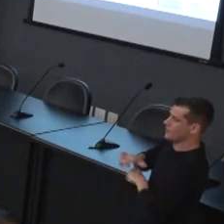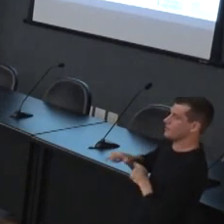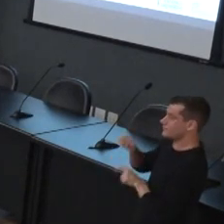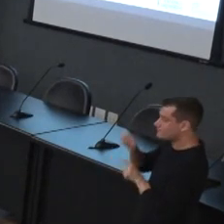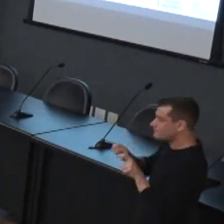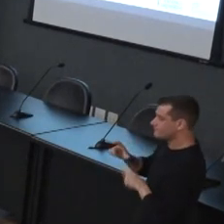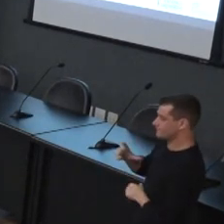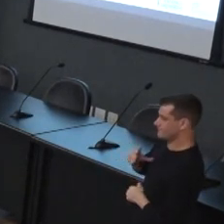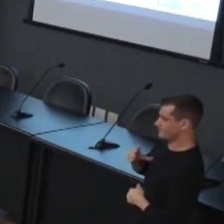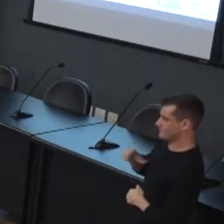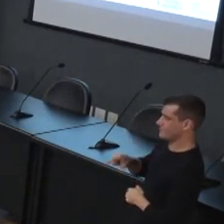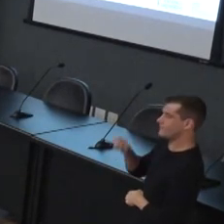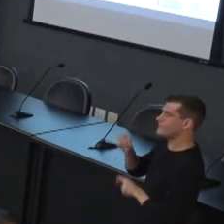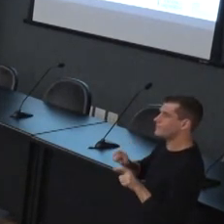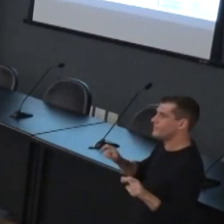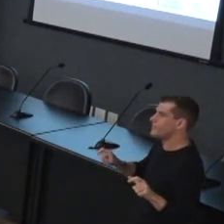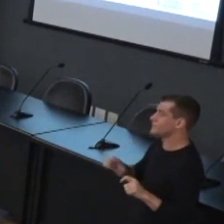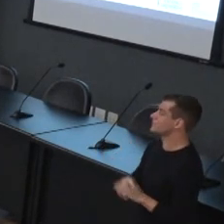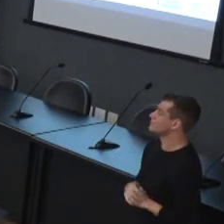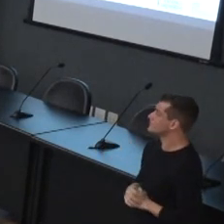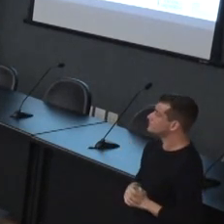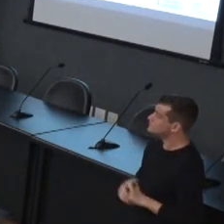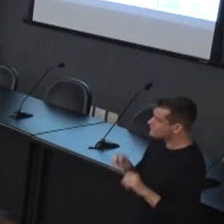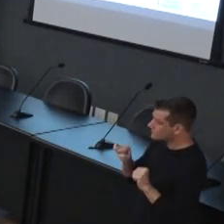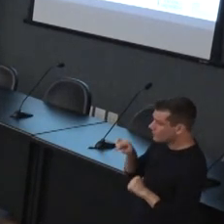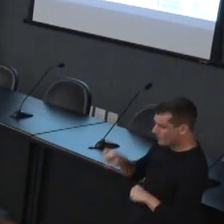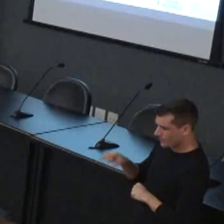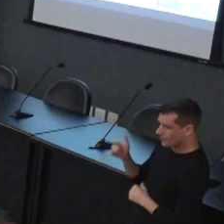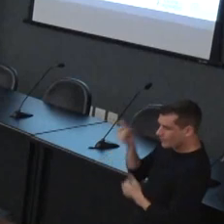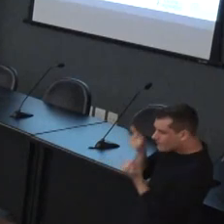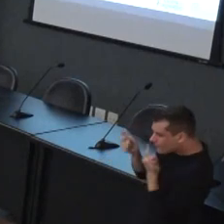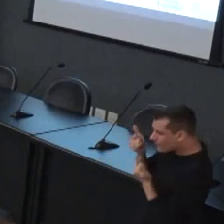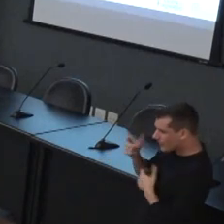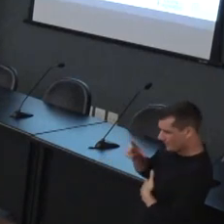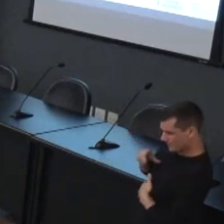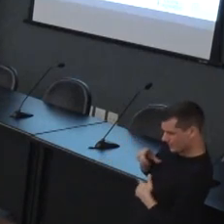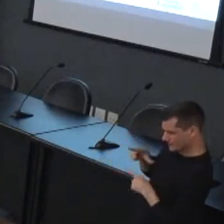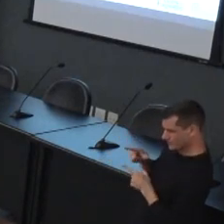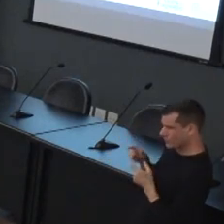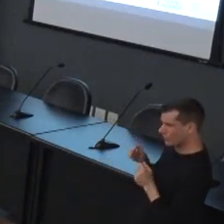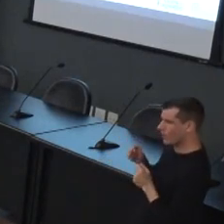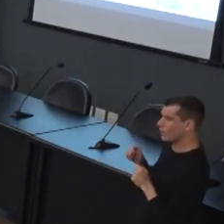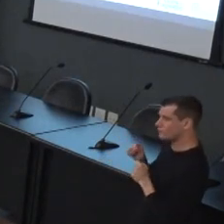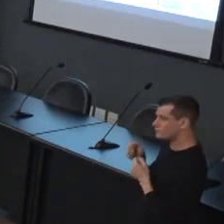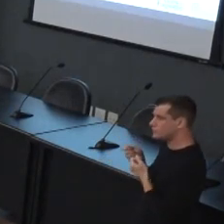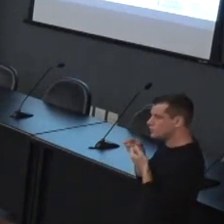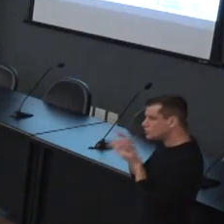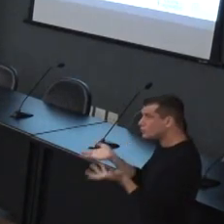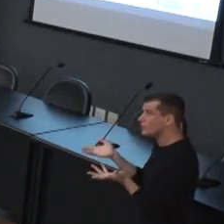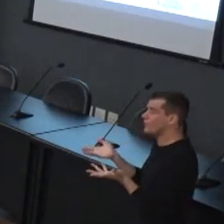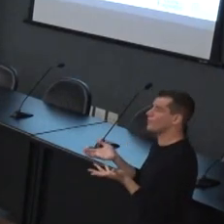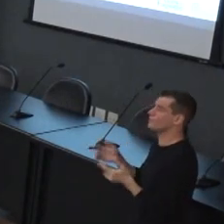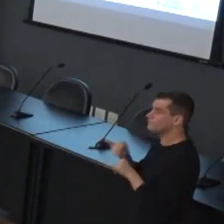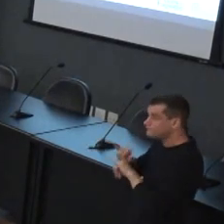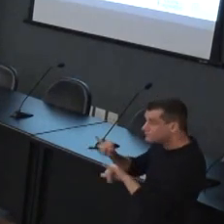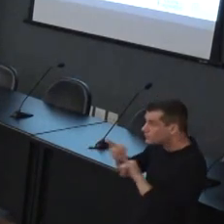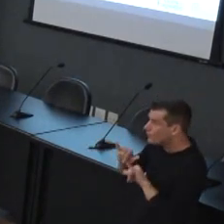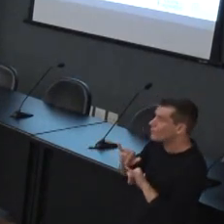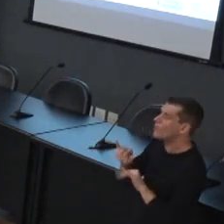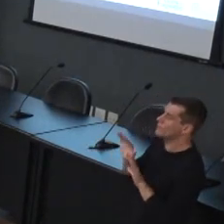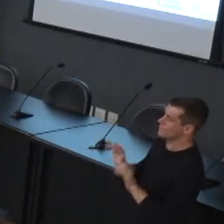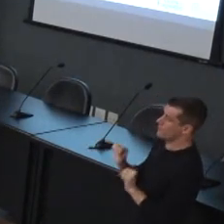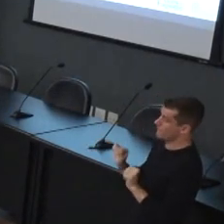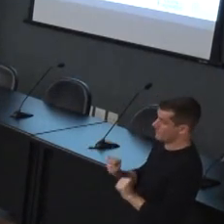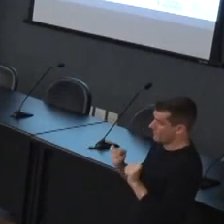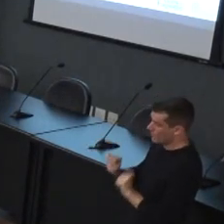seja eu posso divulgar as informações pessoais posso desde que porque é um